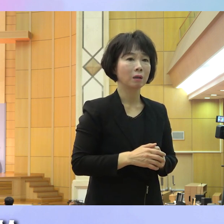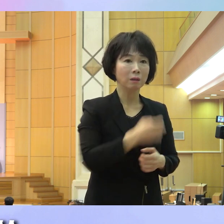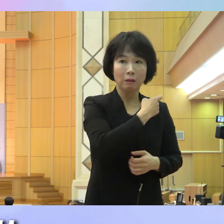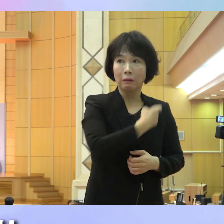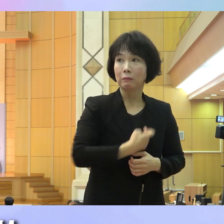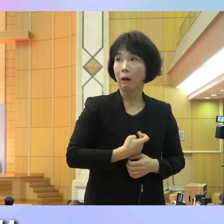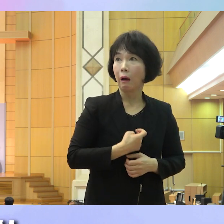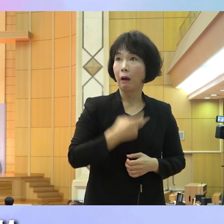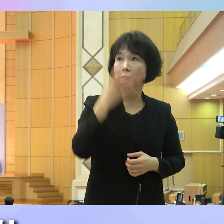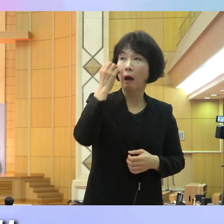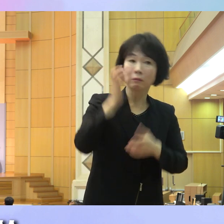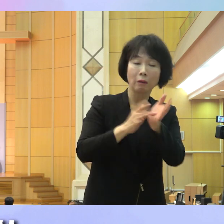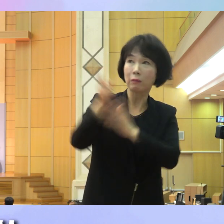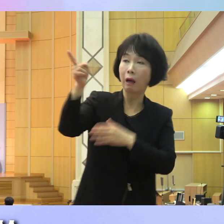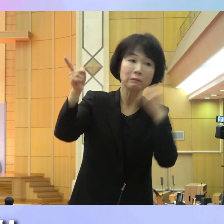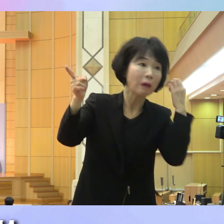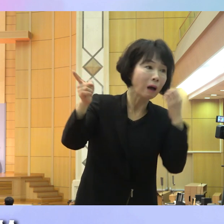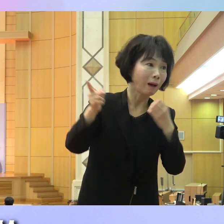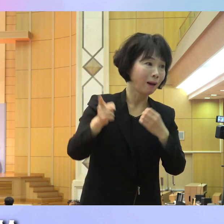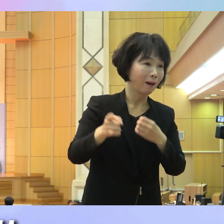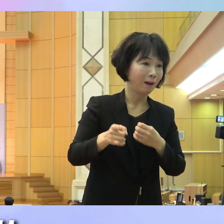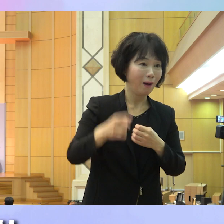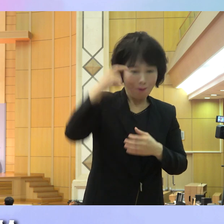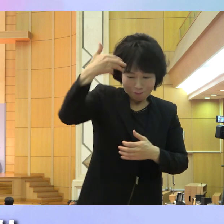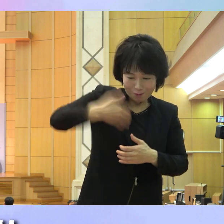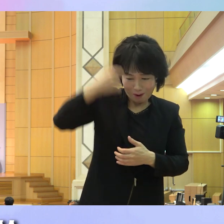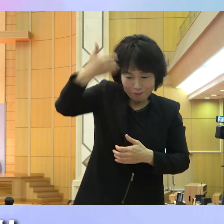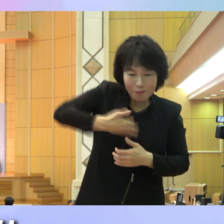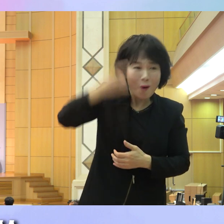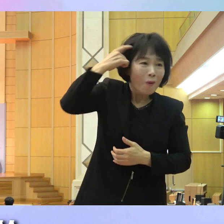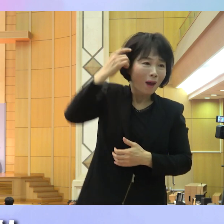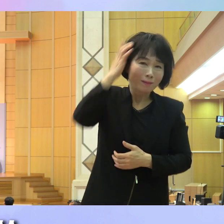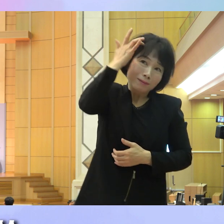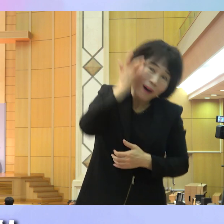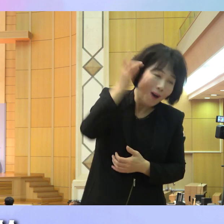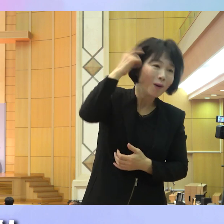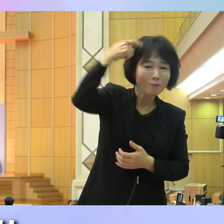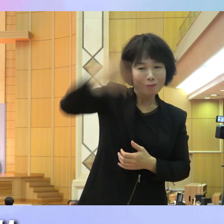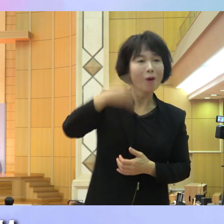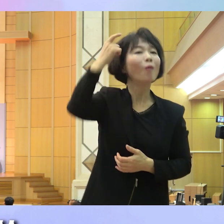물어봐요. 여러분 부부가 결혼해서 사는데 한 몇 년